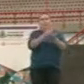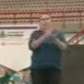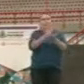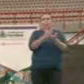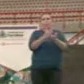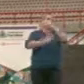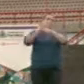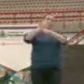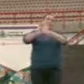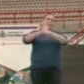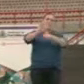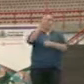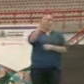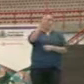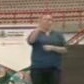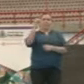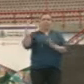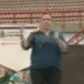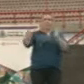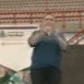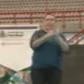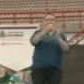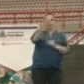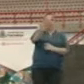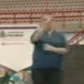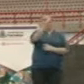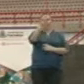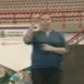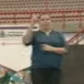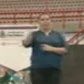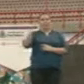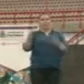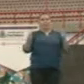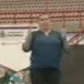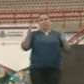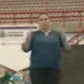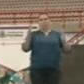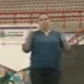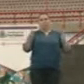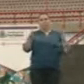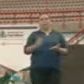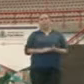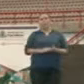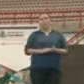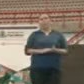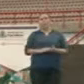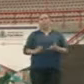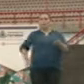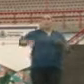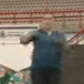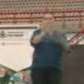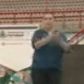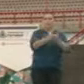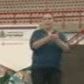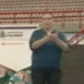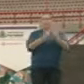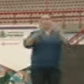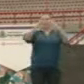a partir de 1500 até 1550, nessa fase o maior patrocinador das artes é a Igreja